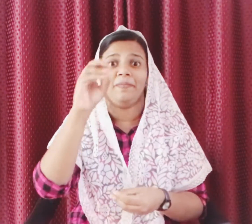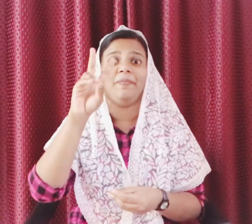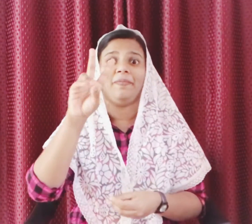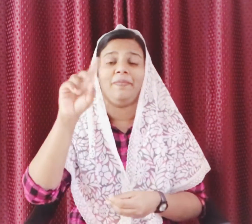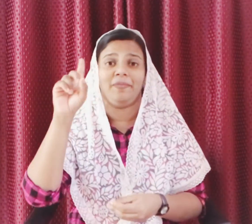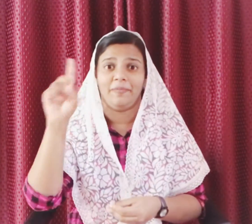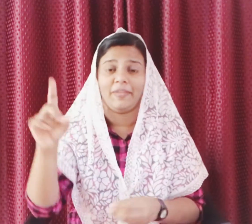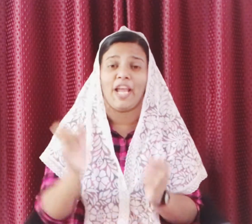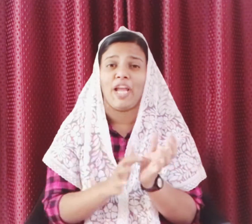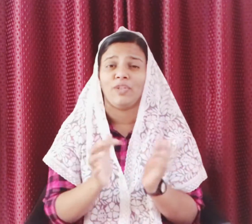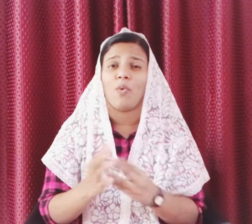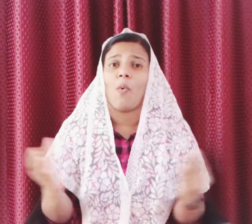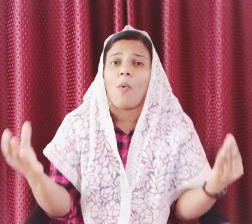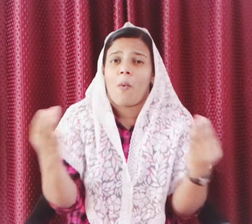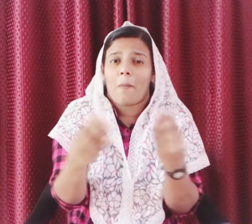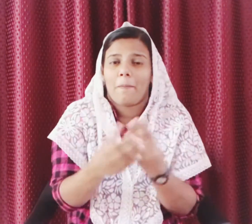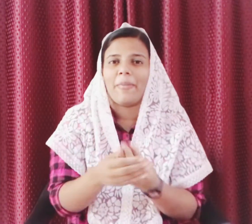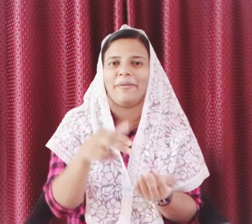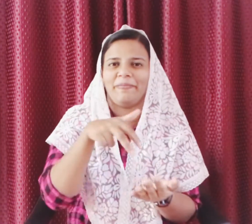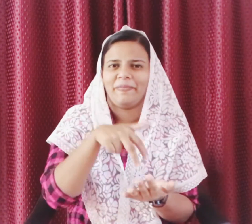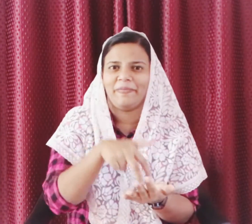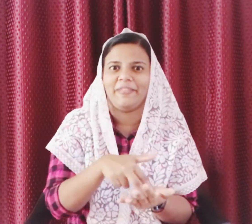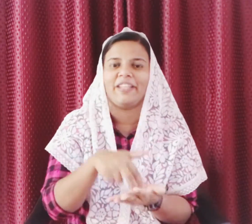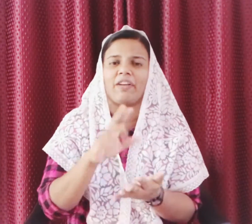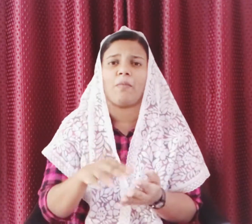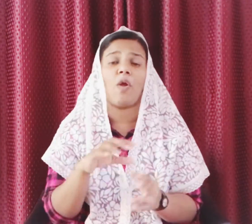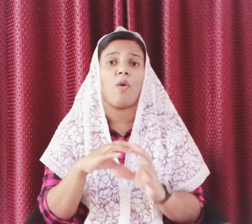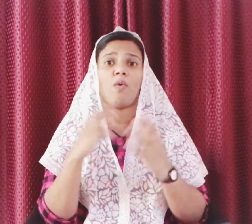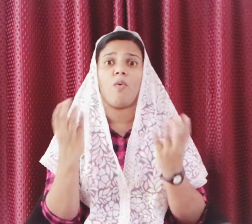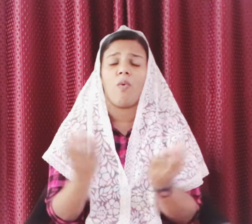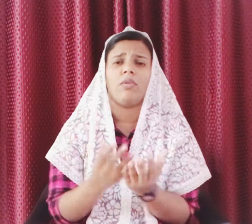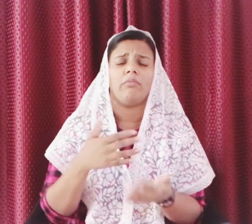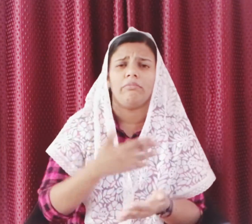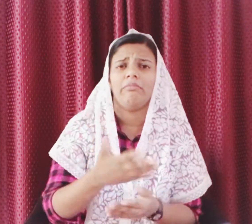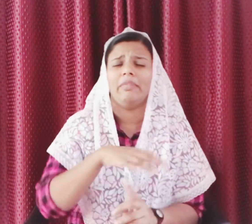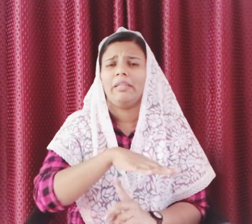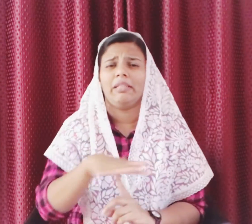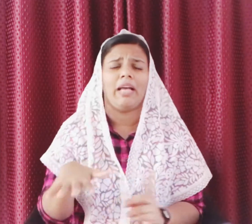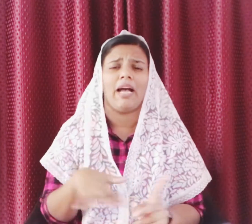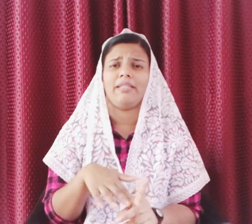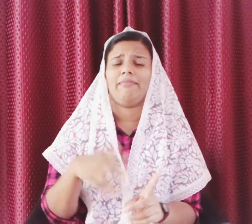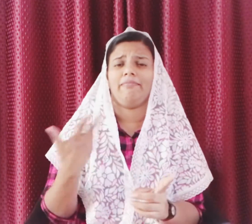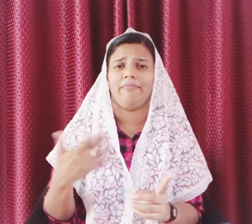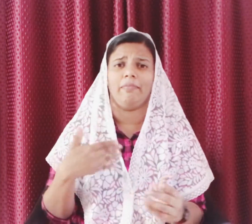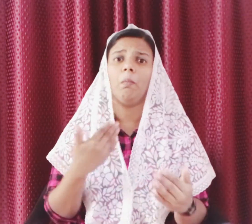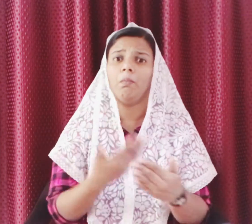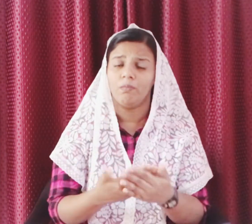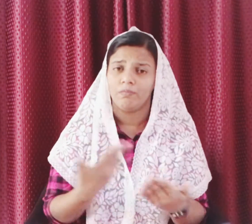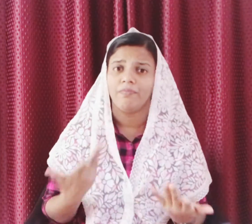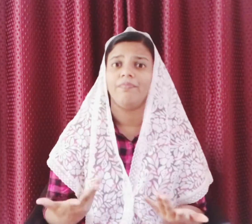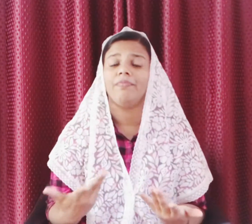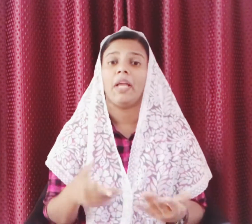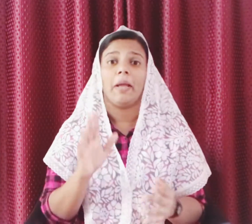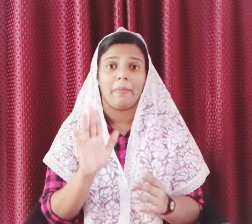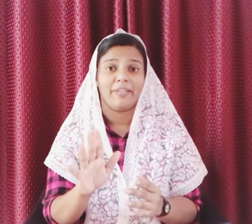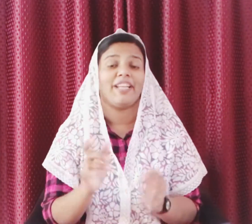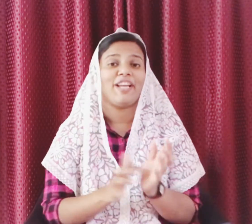2021-ൽ കർത്താവിനോട് പറ്റിയിരിക്കുന്നവരായിരിക്കണം. ലോകത്തിൽ പല കാര്യങ്ങൾ സംഭവിക്കും, പലവിധമായ സാഹചര്യങ്ങളിലൂടെ കടന്നു പോകും. എന്നാൽ കർത്താവിൻ്റെ